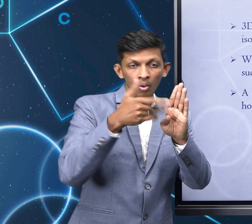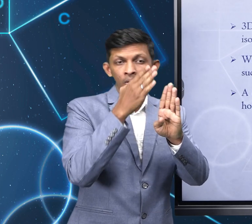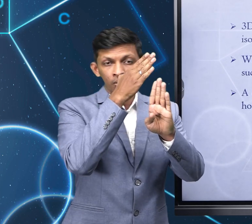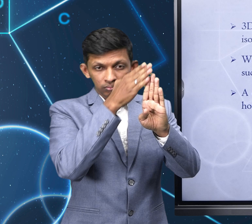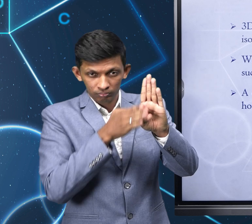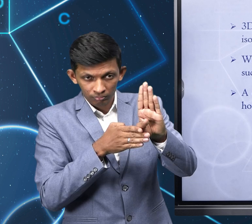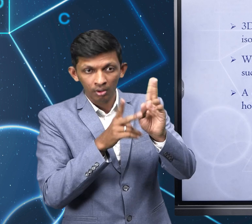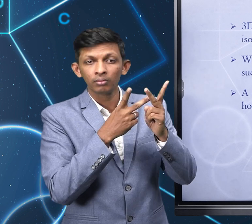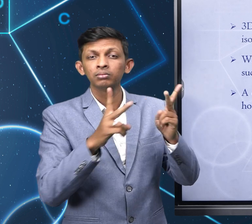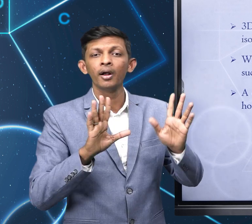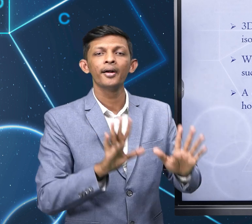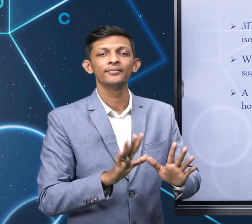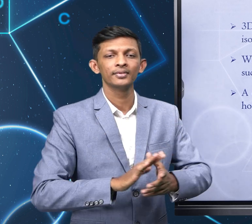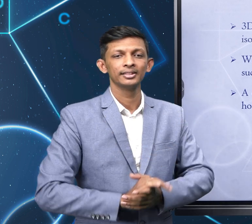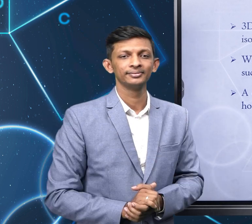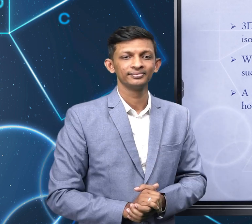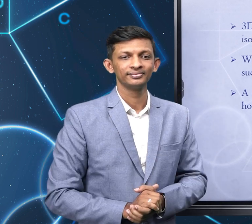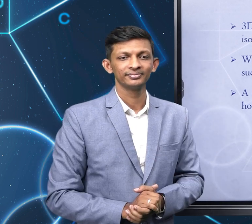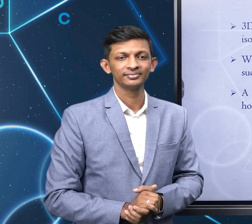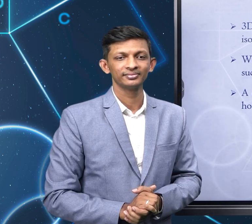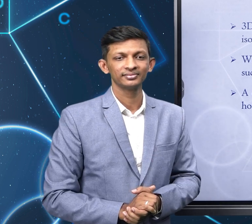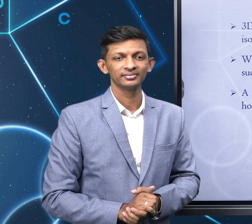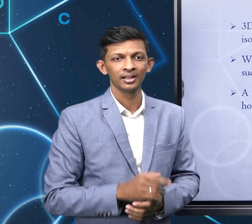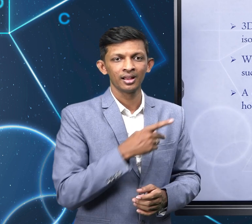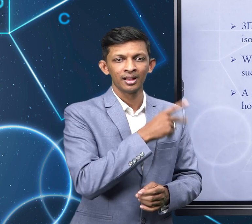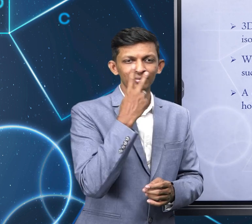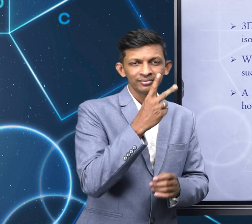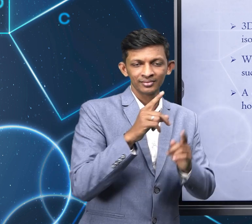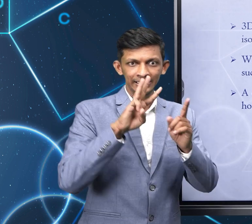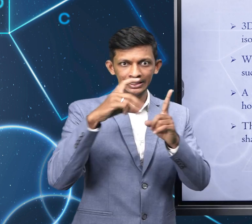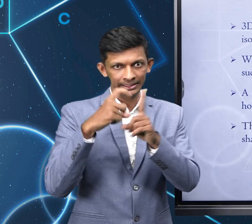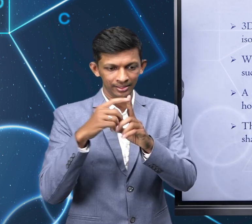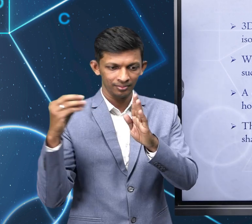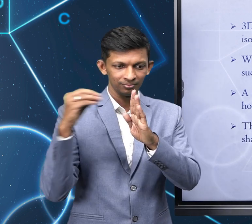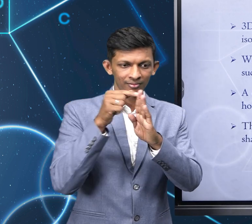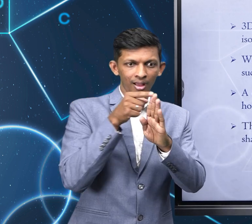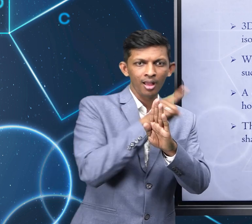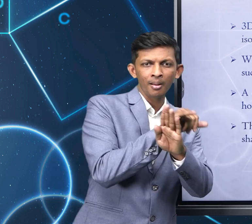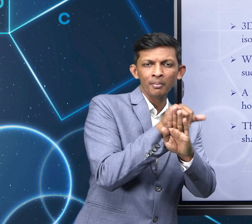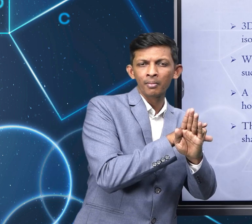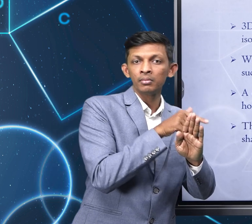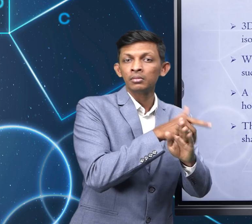उभ्या पद्धतीने कापतो तेव्हा तयार होणारा 2D आकार. सपाट पृष्ठभागावरील 3D ऑब्जेक्टची